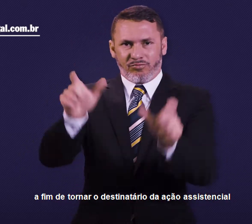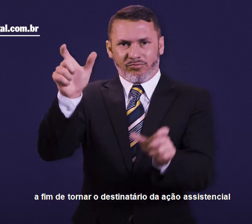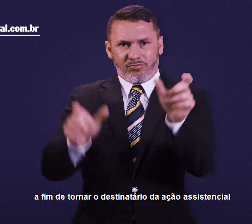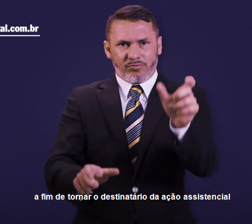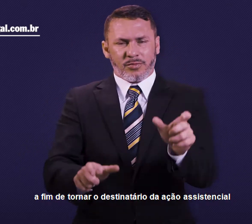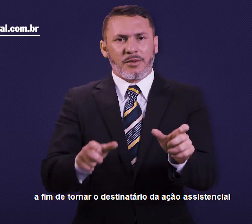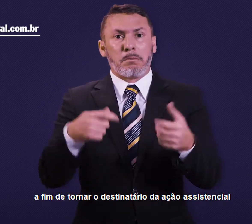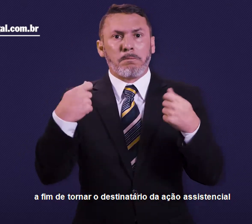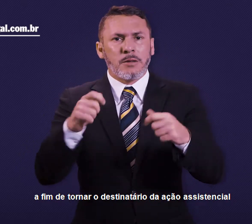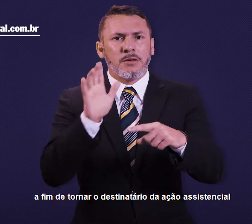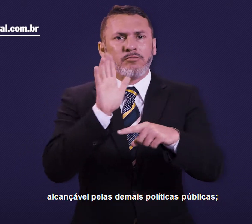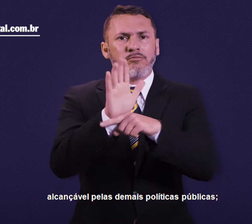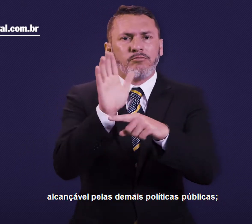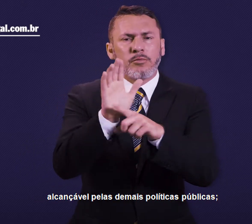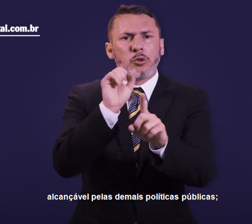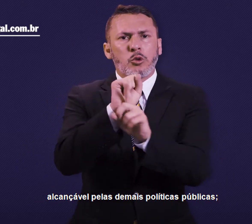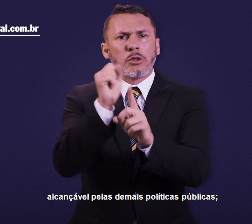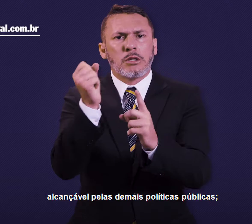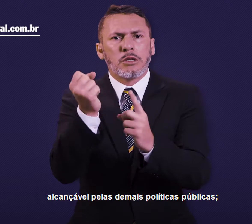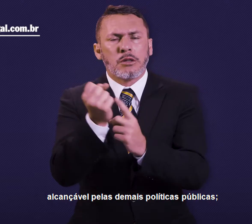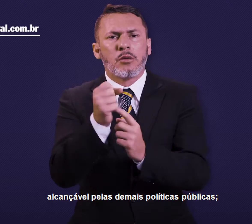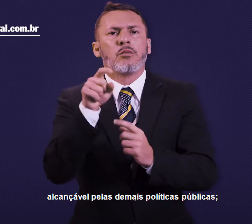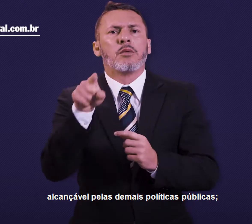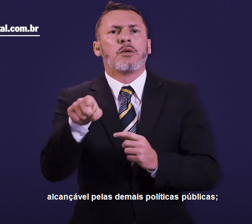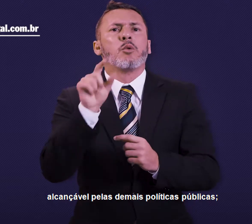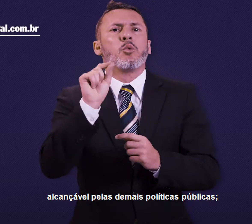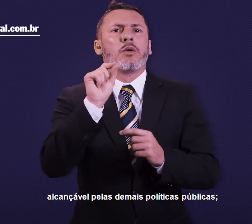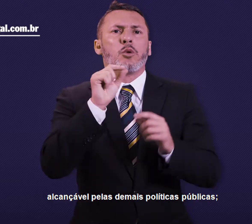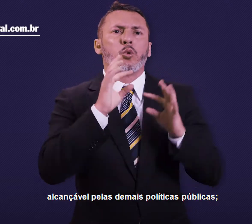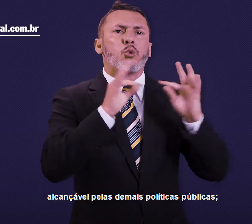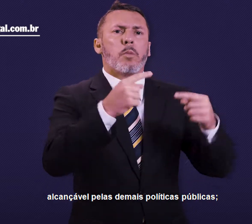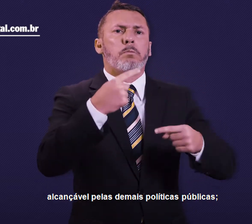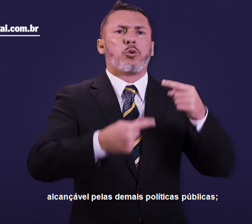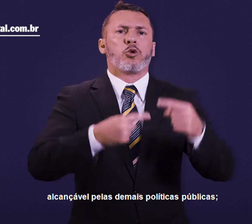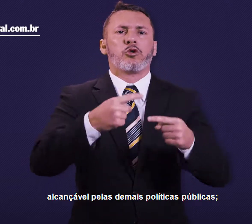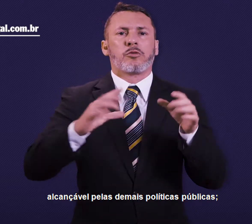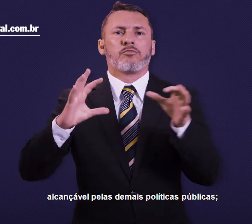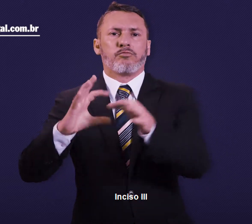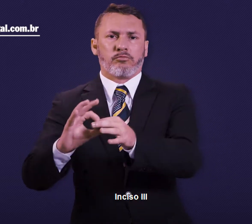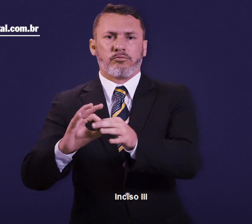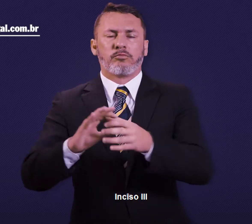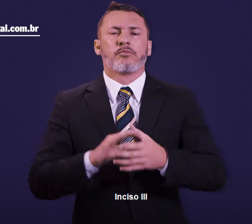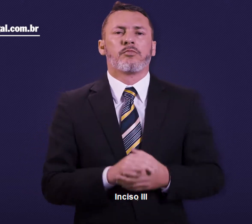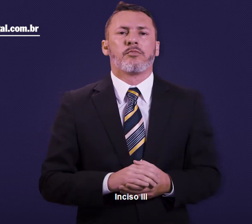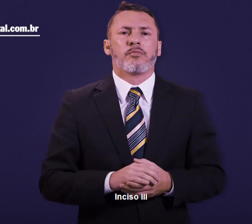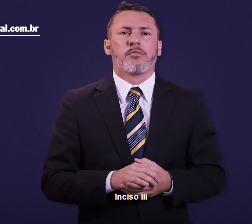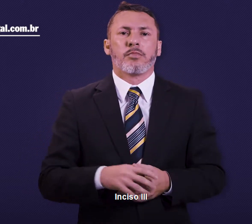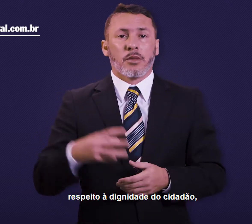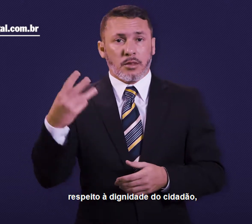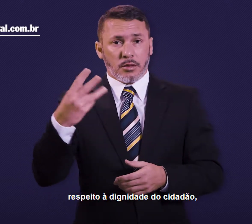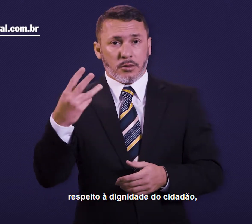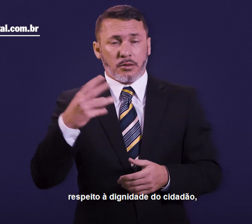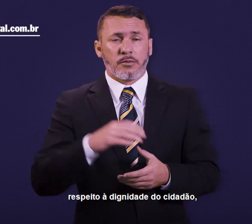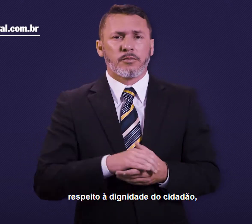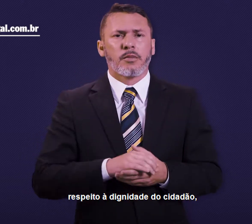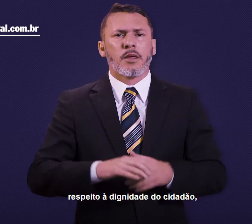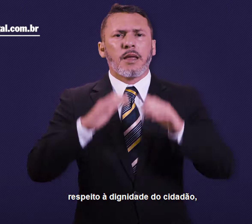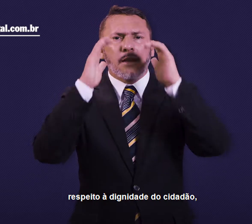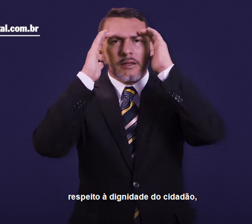ação assistencial alcançável pelas demais políticas públicas. Inciso 3. Respeito à dignidade